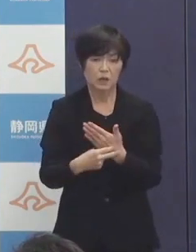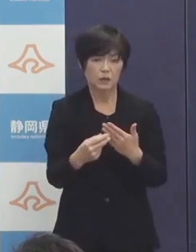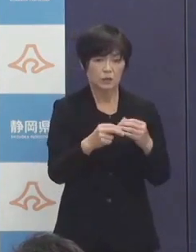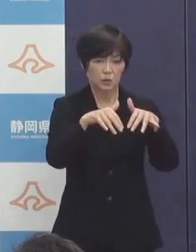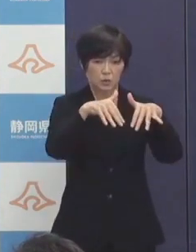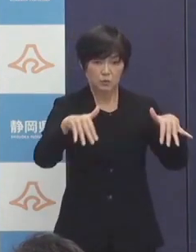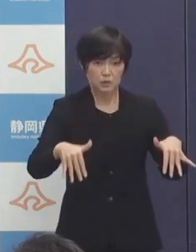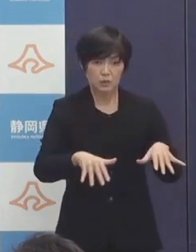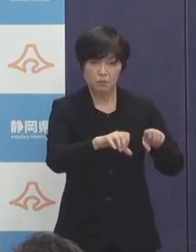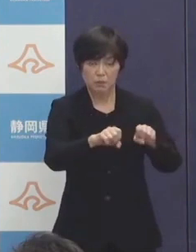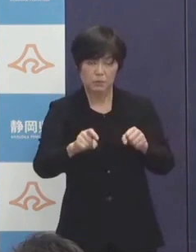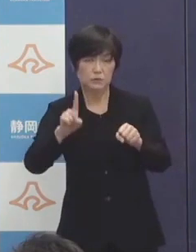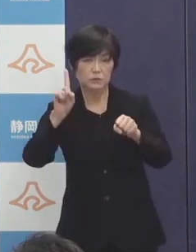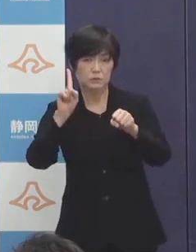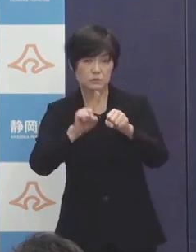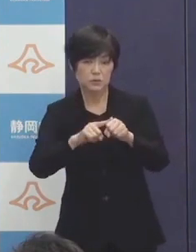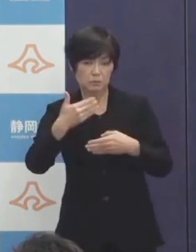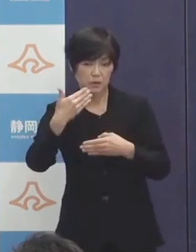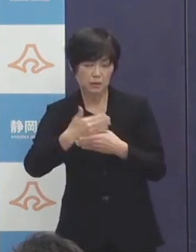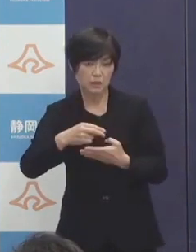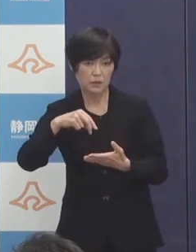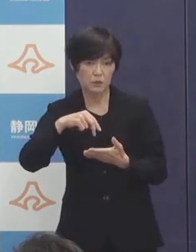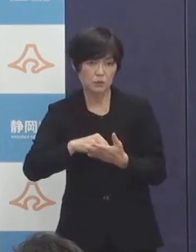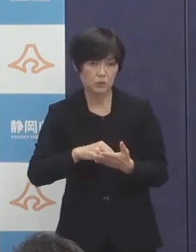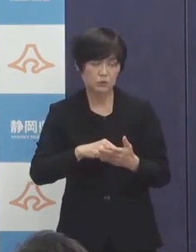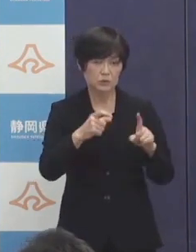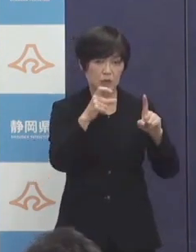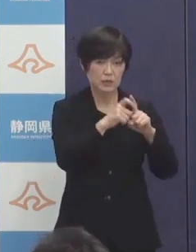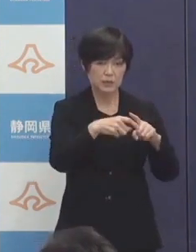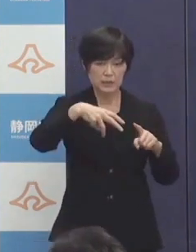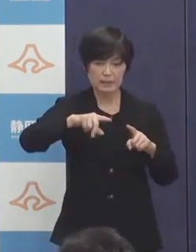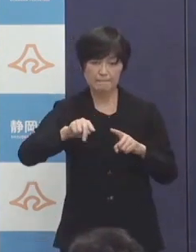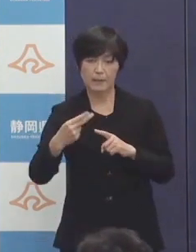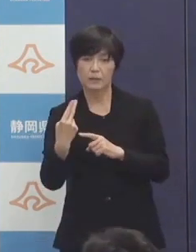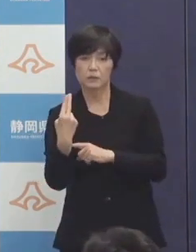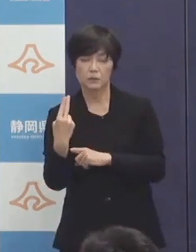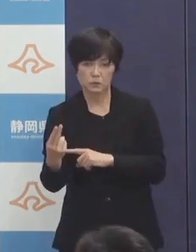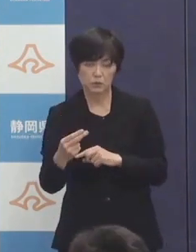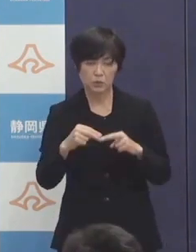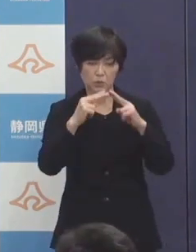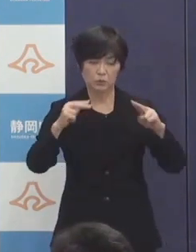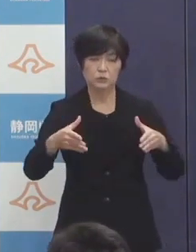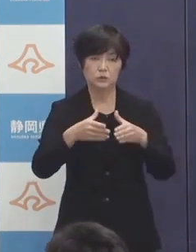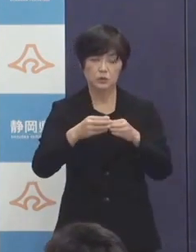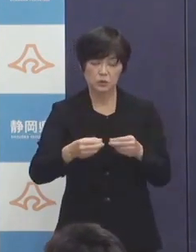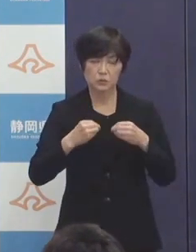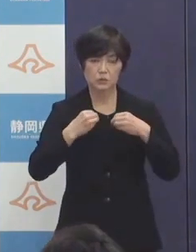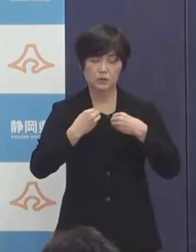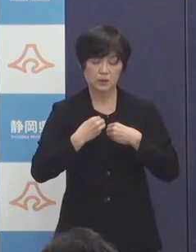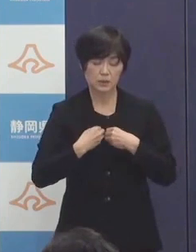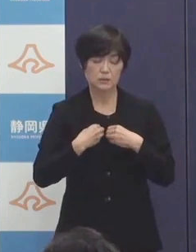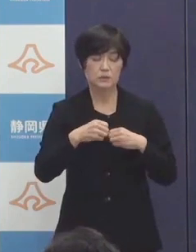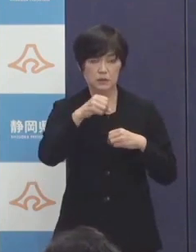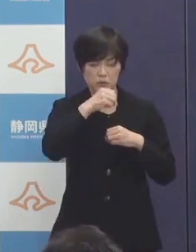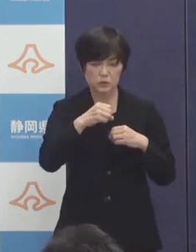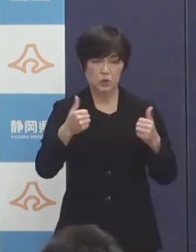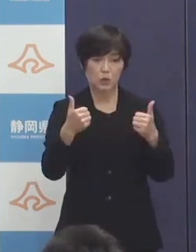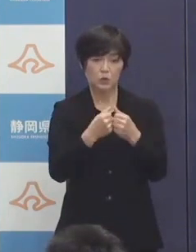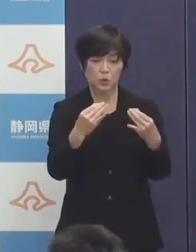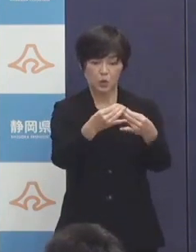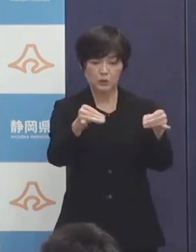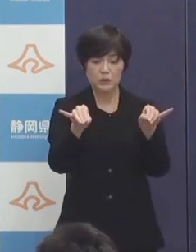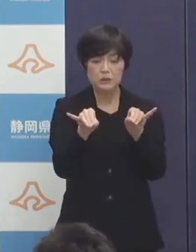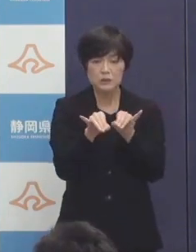保するため、県といたしましても DMAT、そしてまた、富士の国感染症専門医協議チーム、略